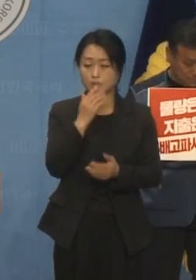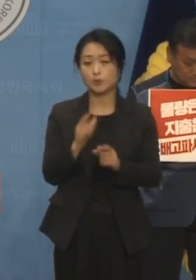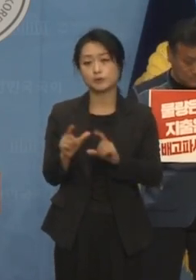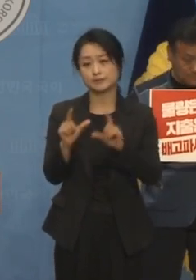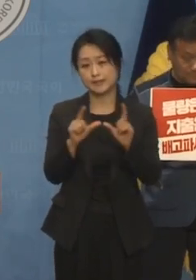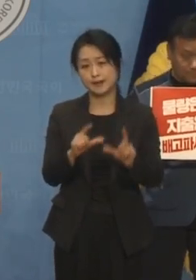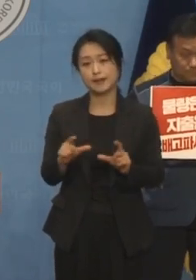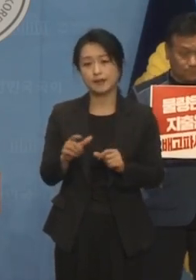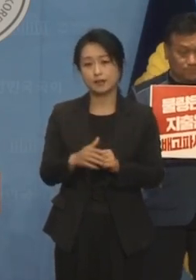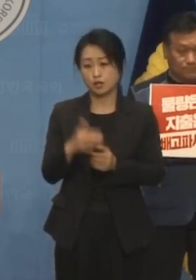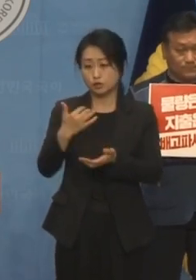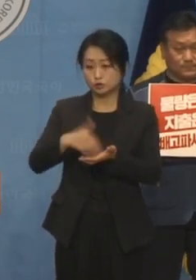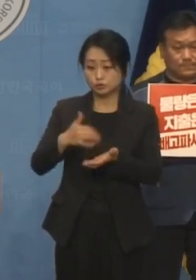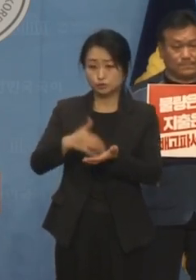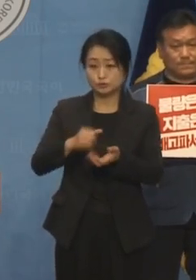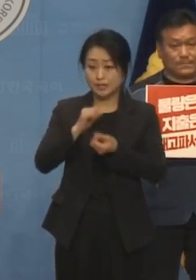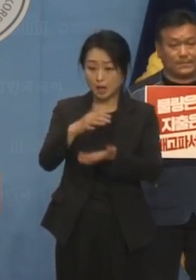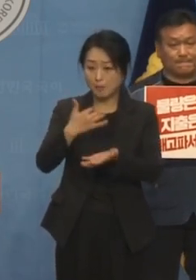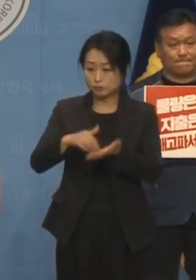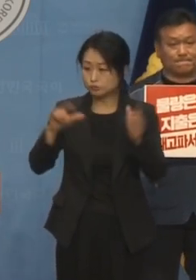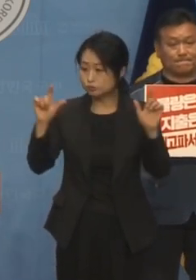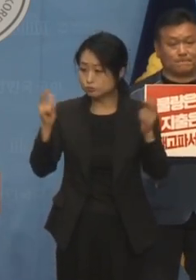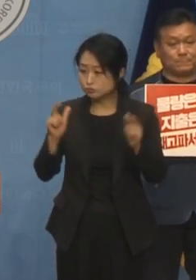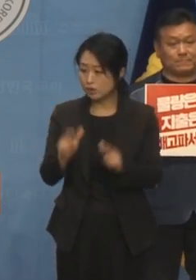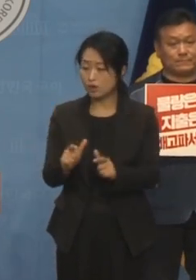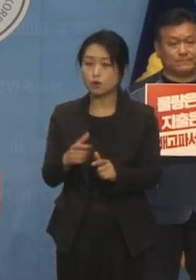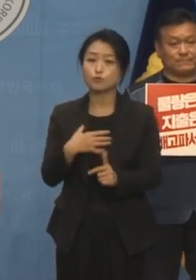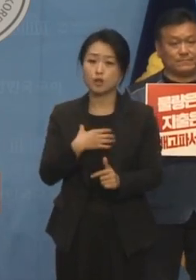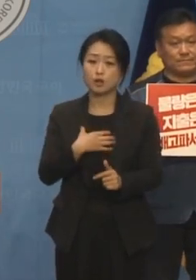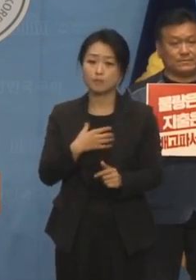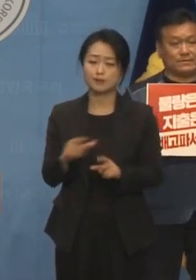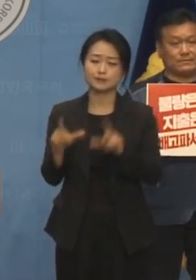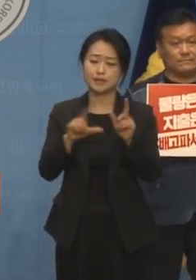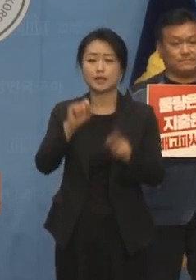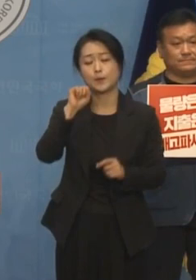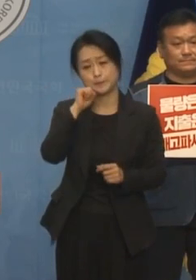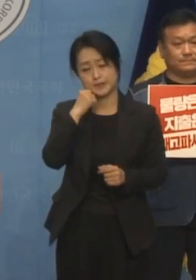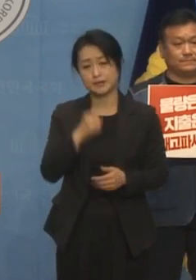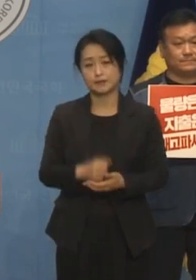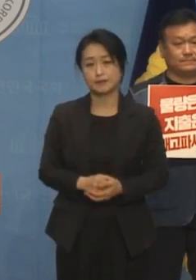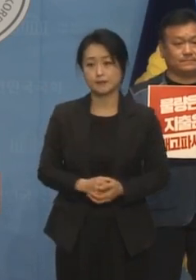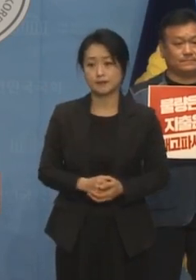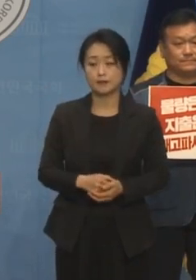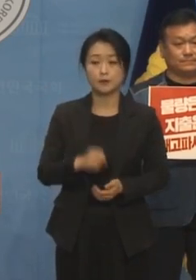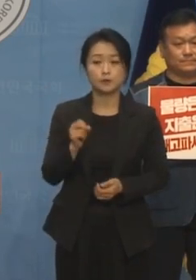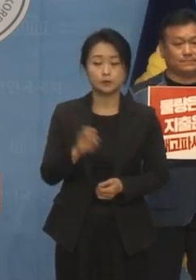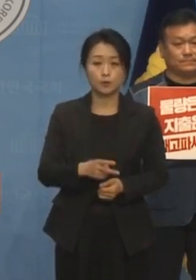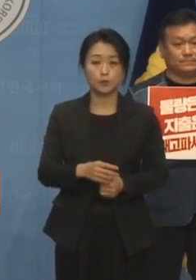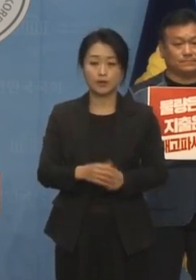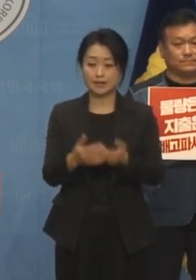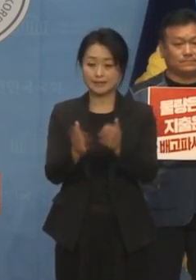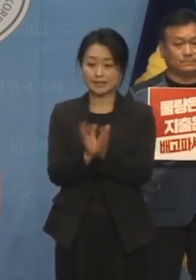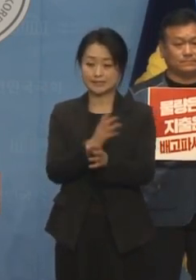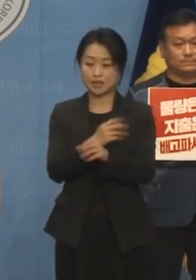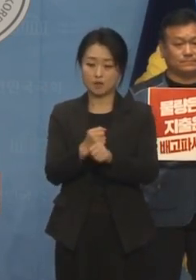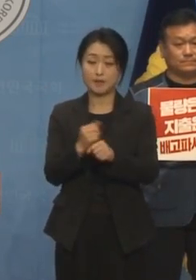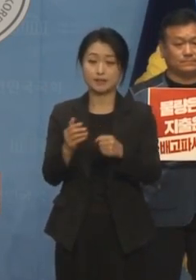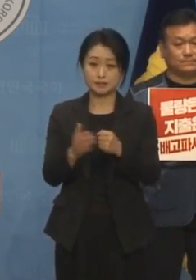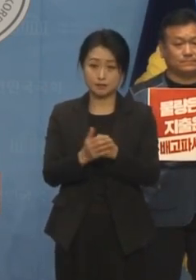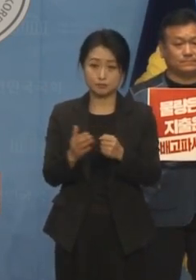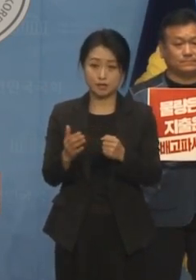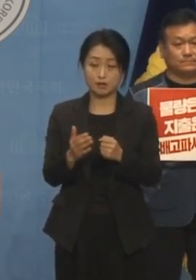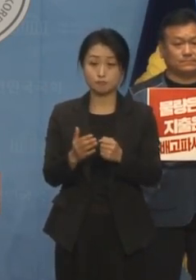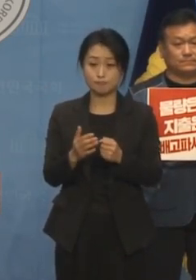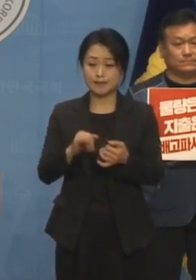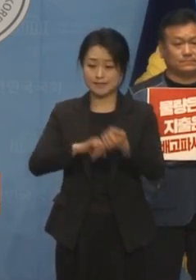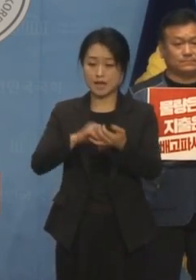물량이 적어지는 이 상황은 살기 어려운 상황이라고 생각이 듭니다. 특히나 단체 협약으로 이미 보장되어 있던